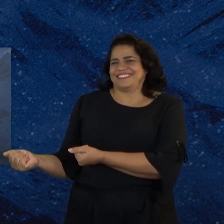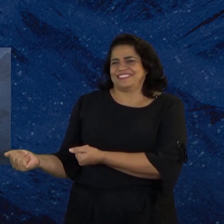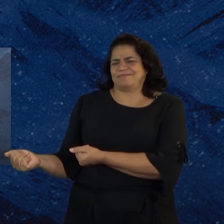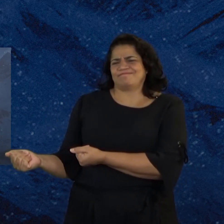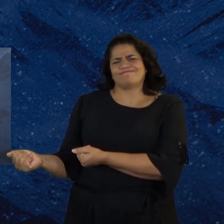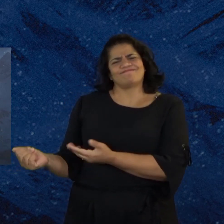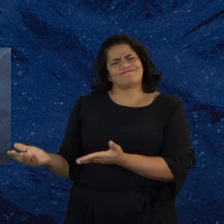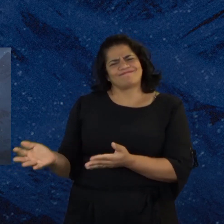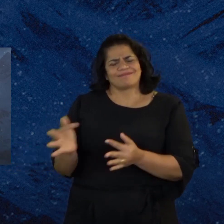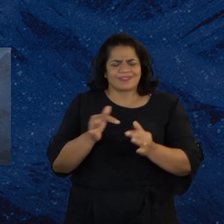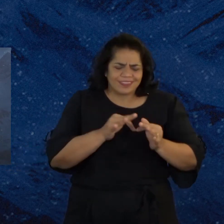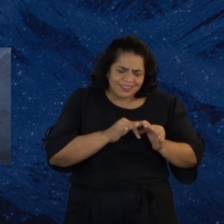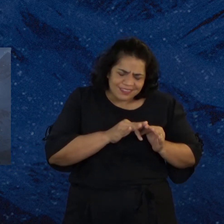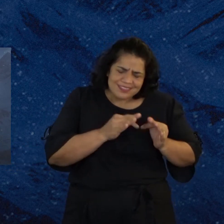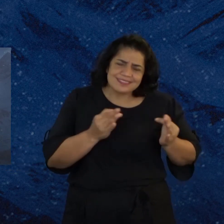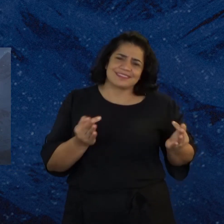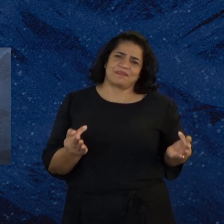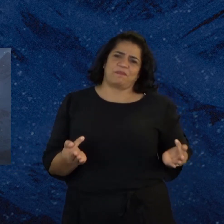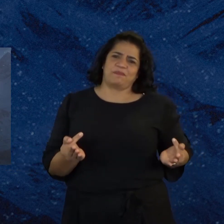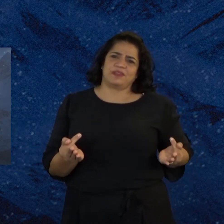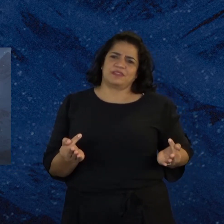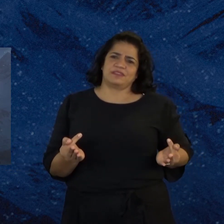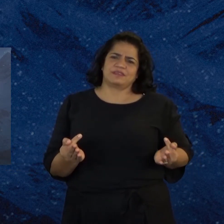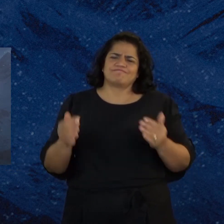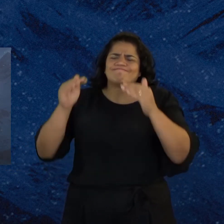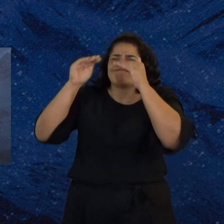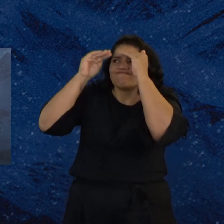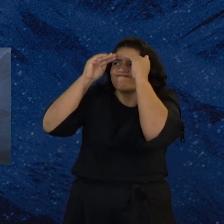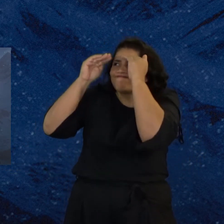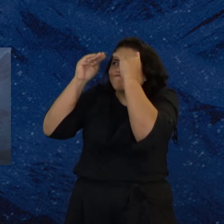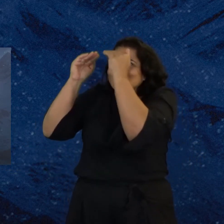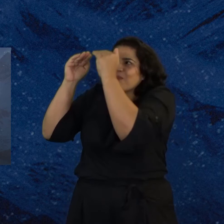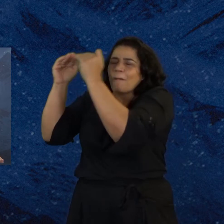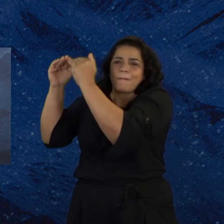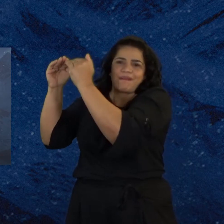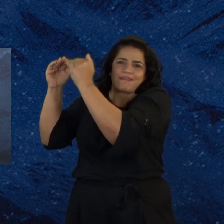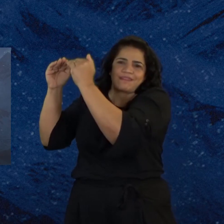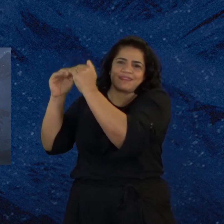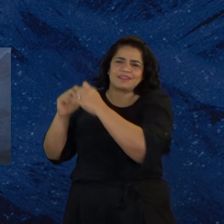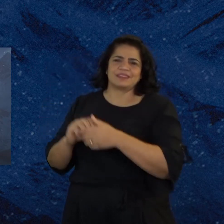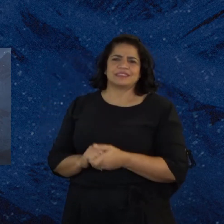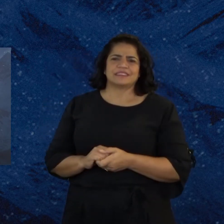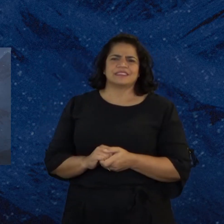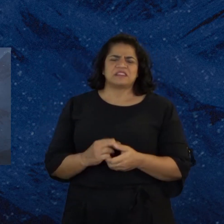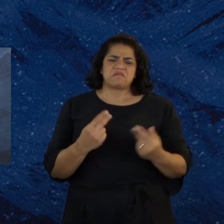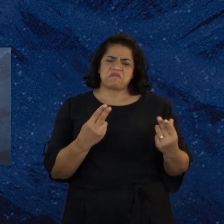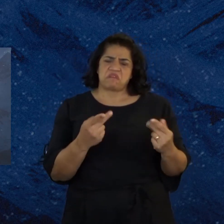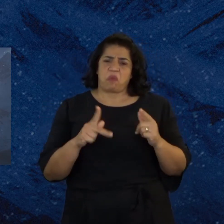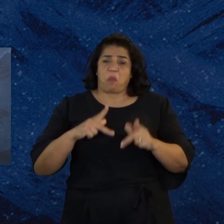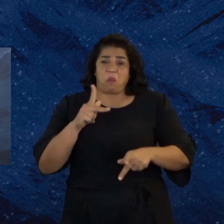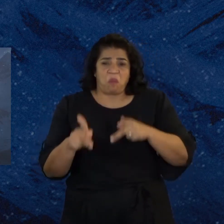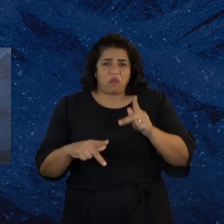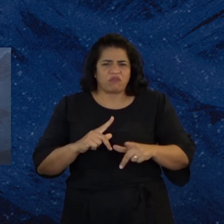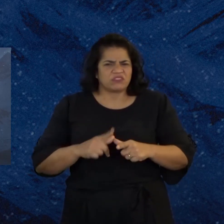seja simples e obediente ao Senhor. Não vamos ser como o povo de Israel. Capítulo 3